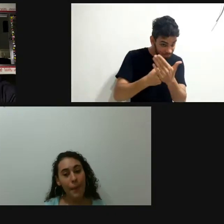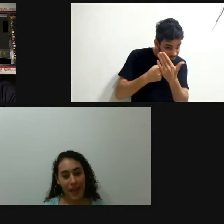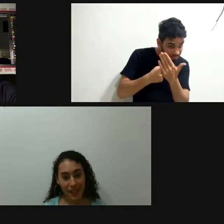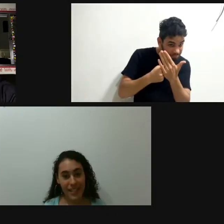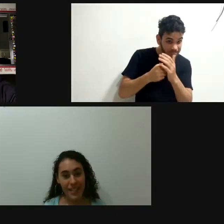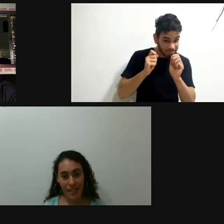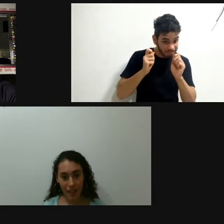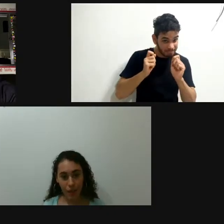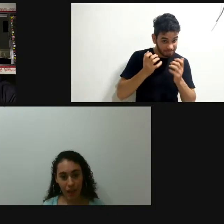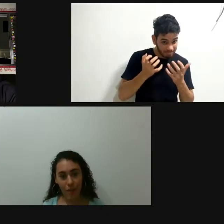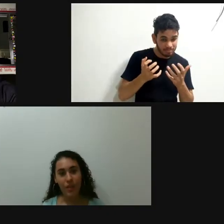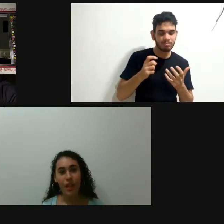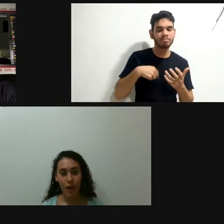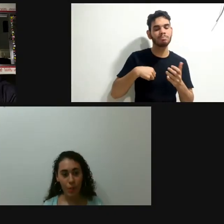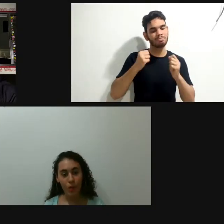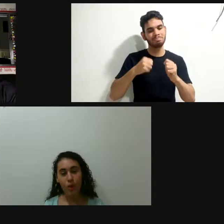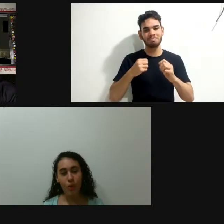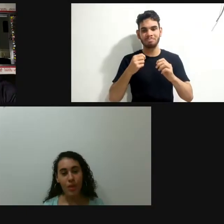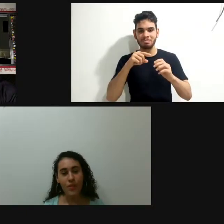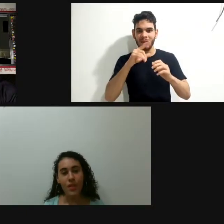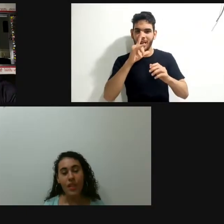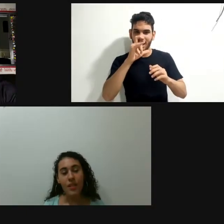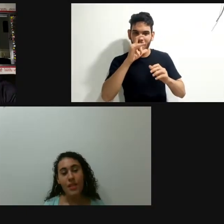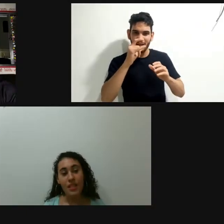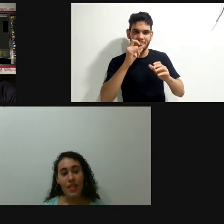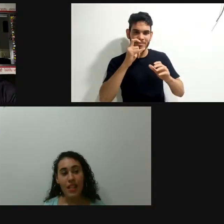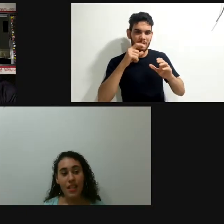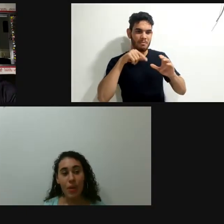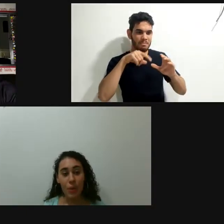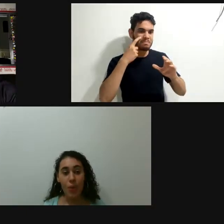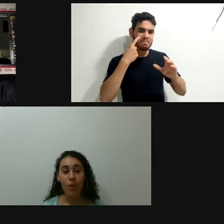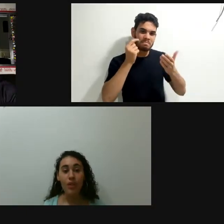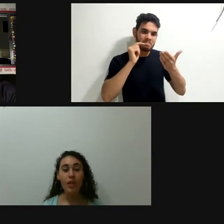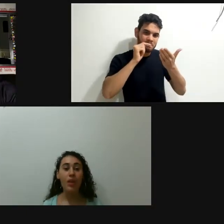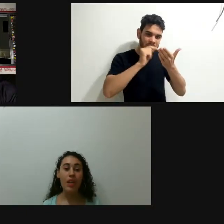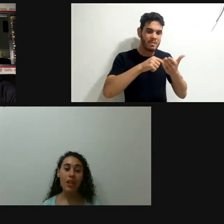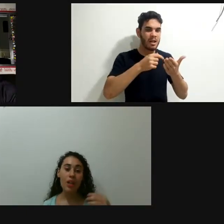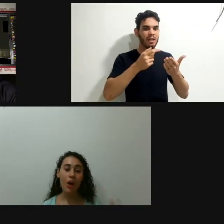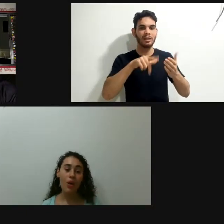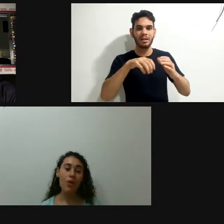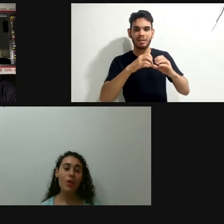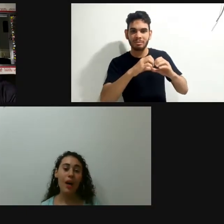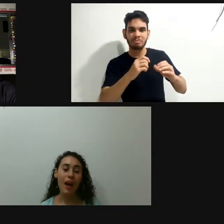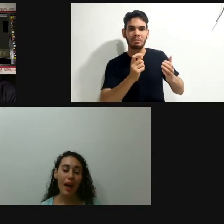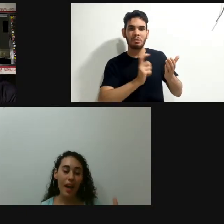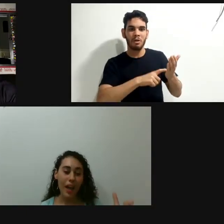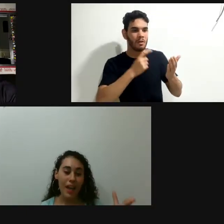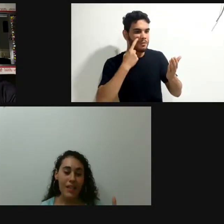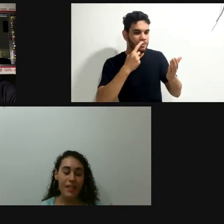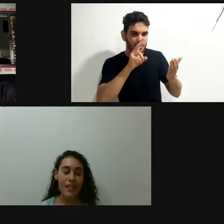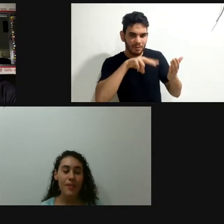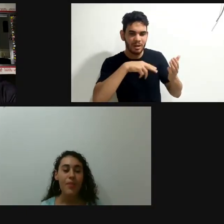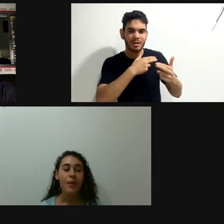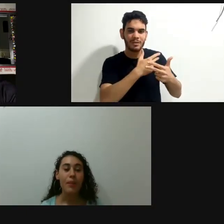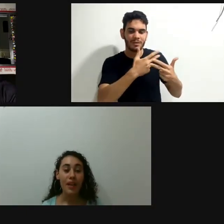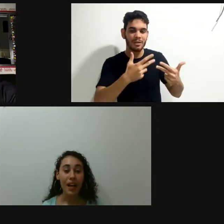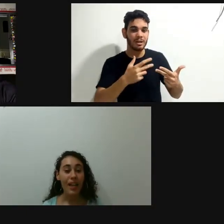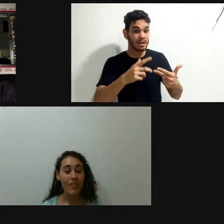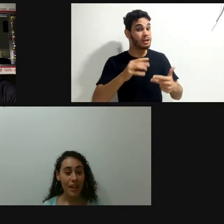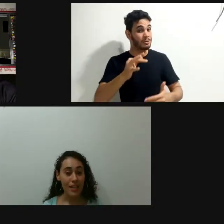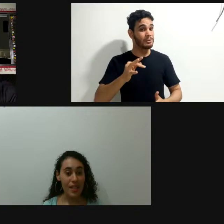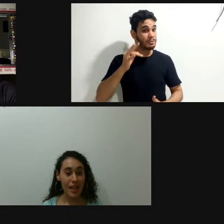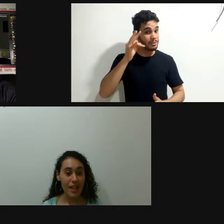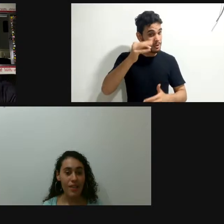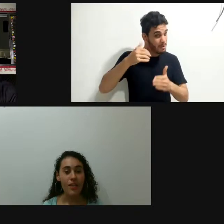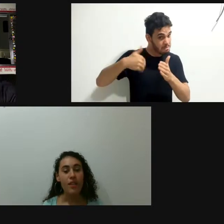arroba Beatriz Sândola, é o meu nome. Me sigam, então, e logo esse mangá